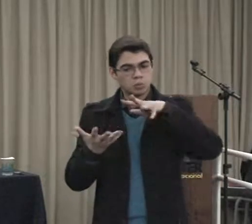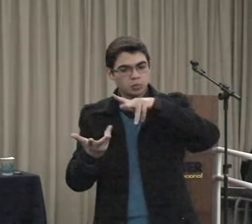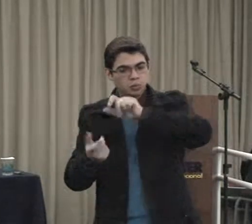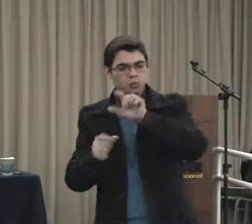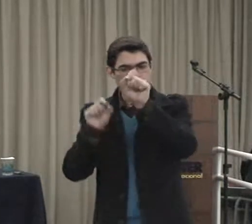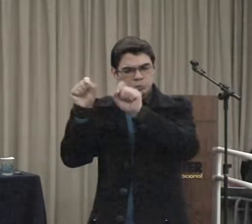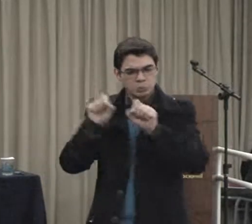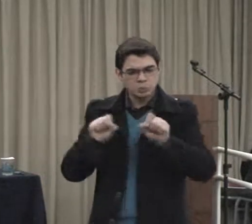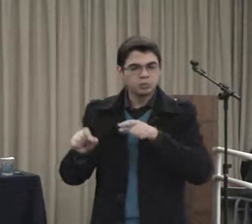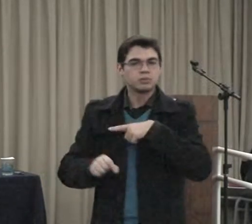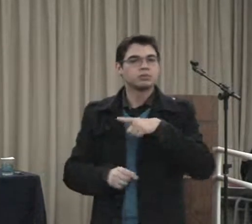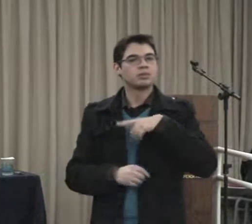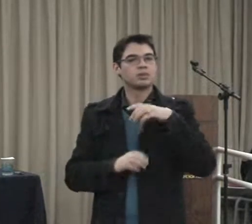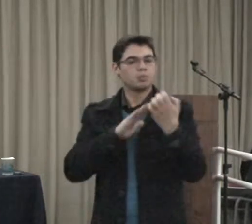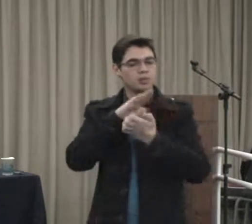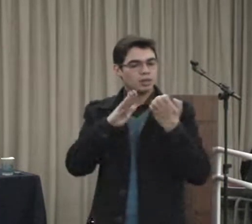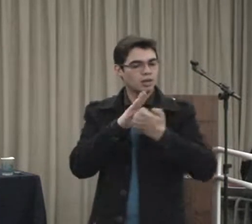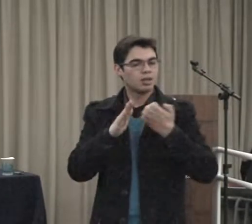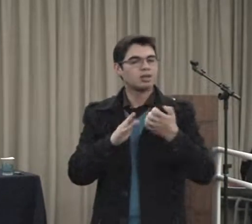E